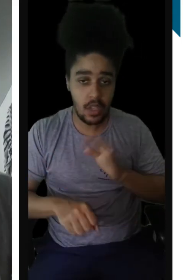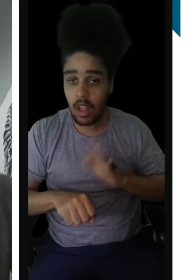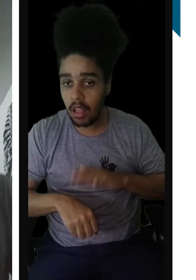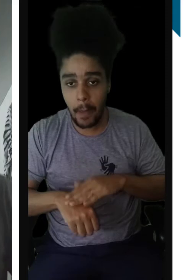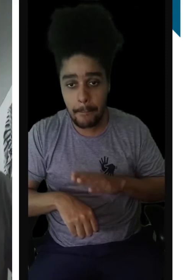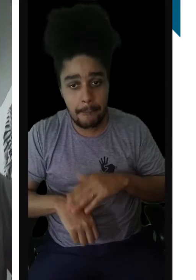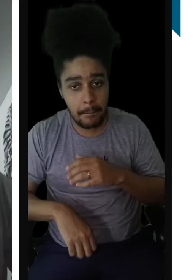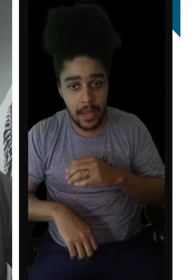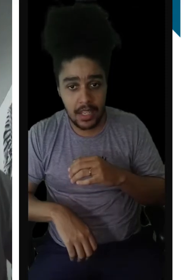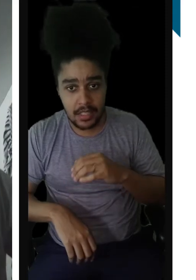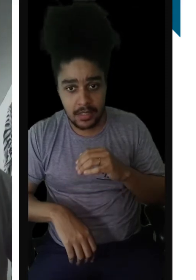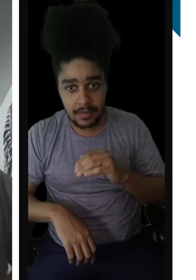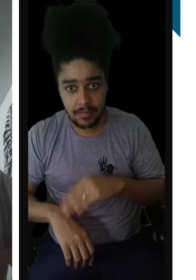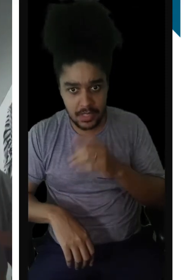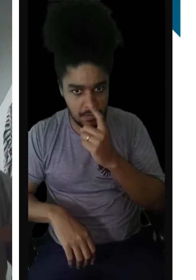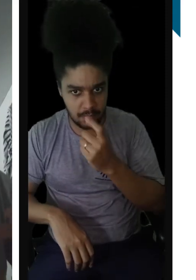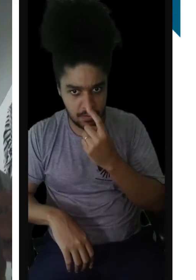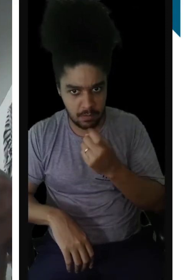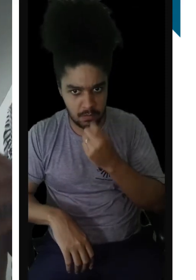automaticamente, você tem dias mais